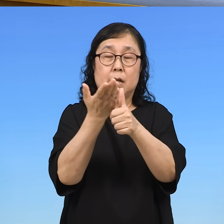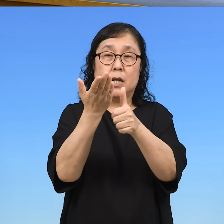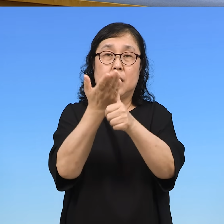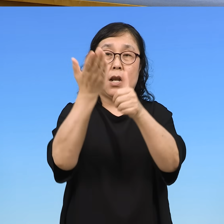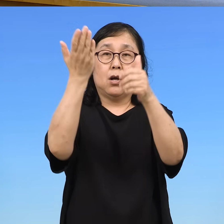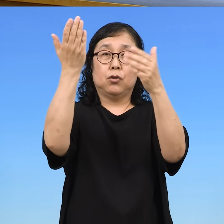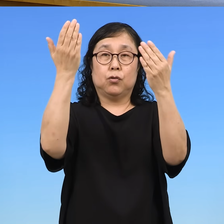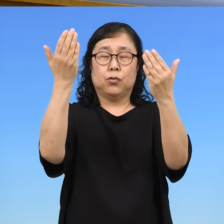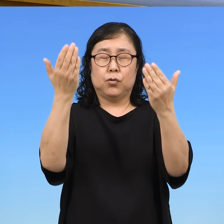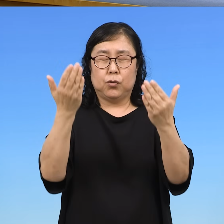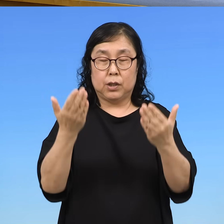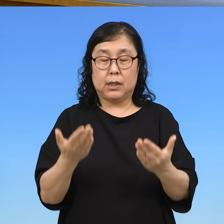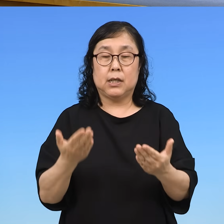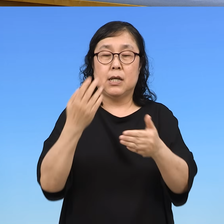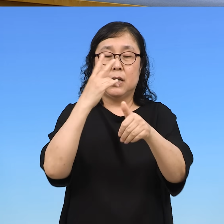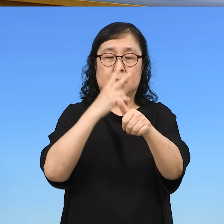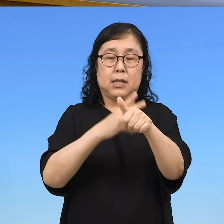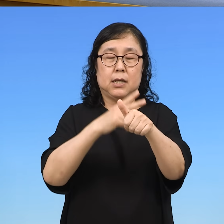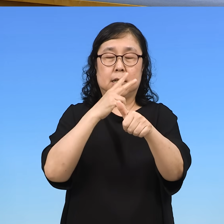마음을